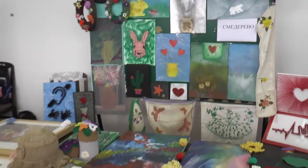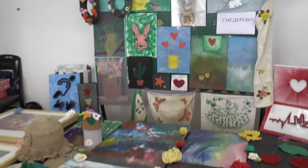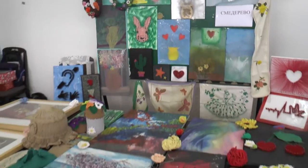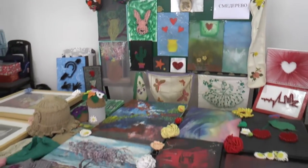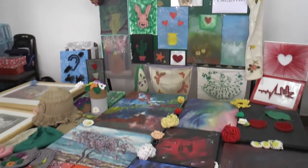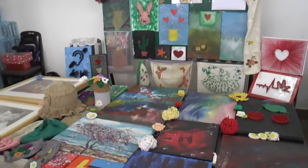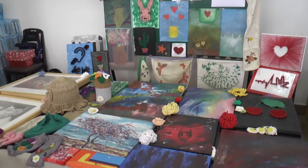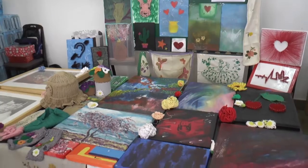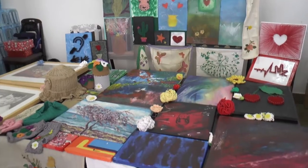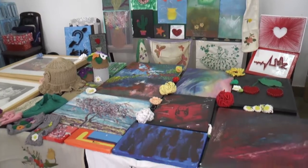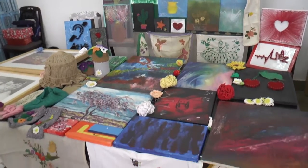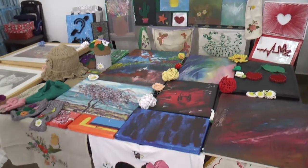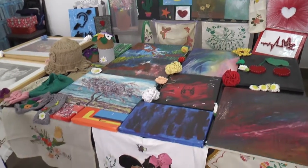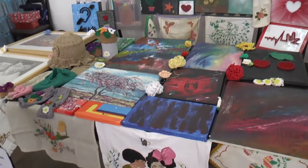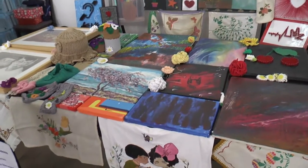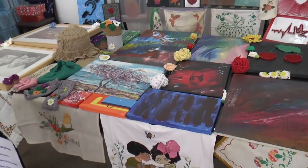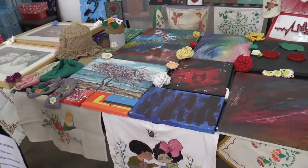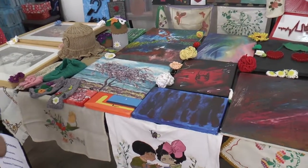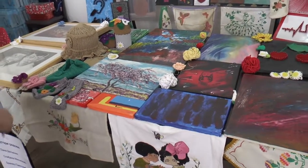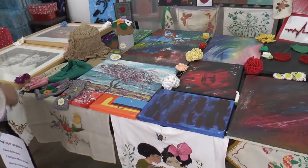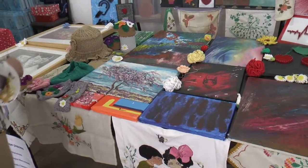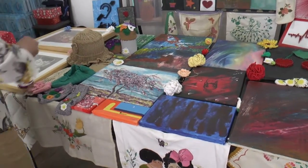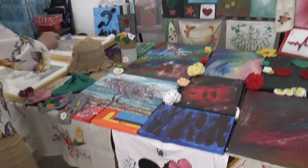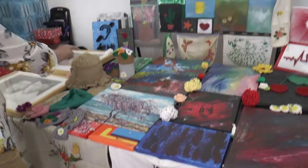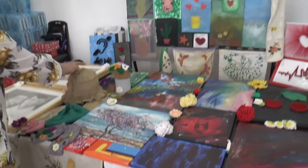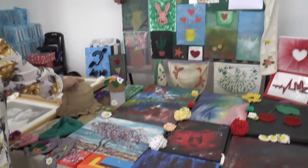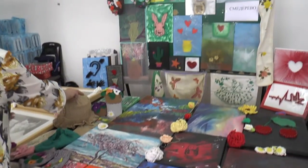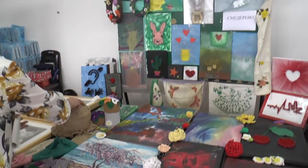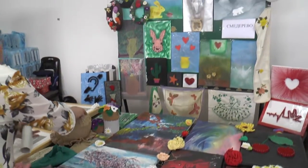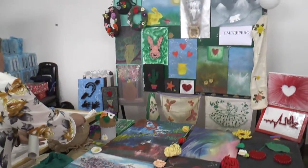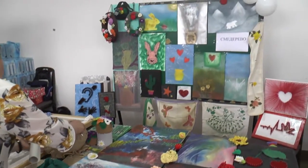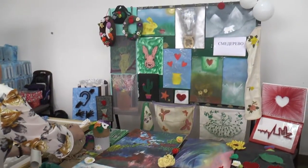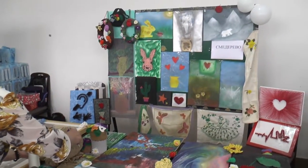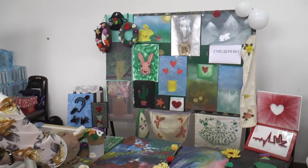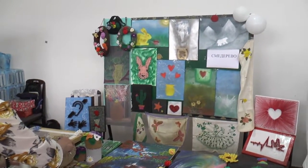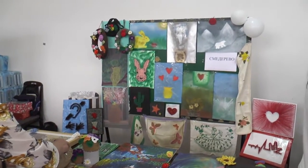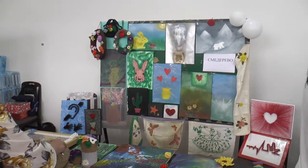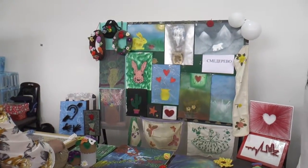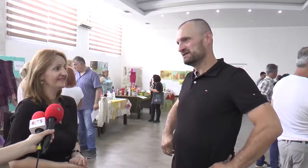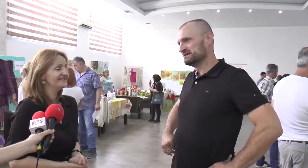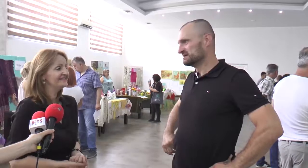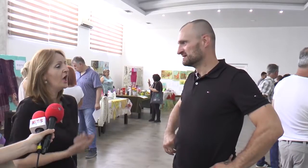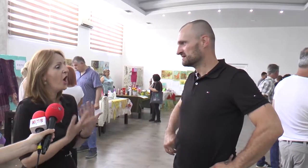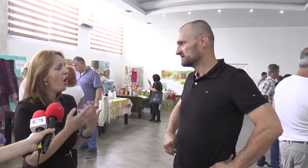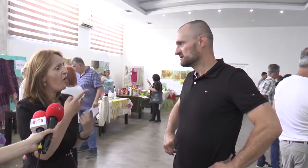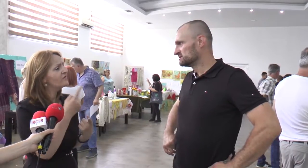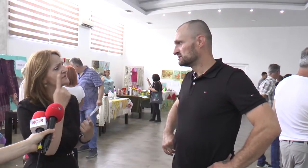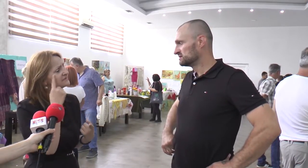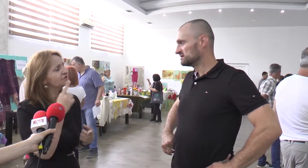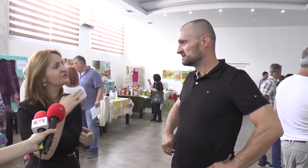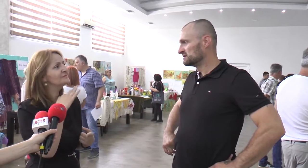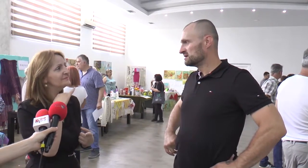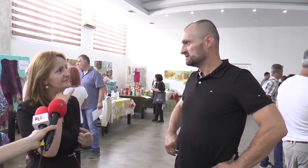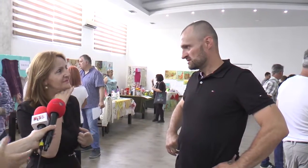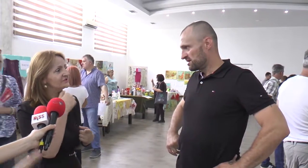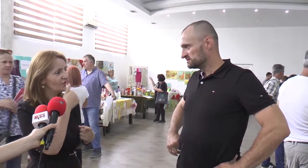Nije. Dobro nam je sve išlo i naravno bilo nam je zadovoljstvo da radimo sve ovo. A koliko ovo znači za našu Kosovsku